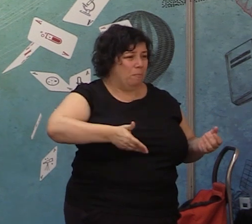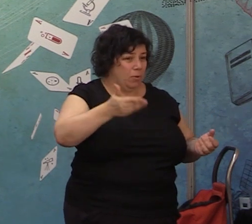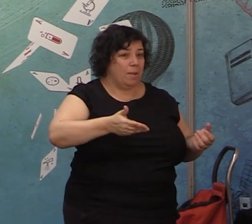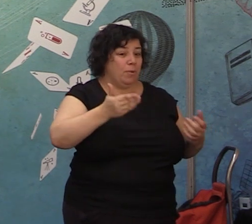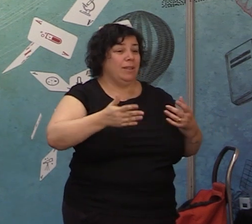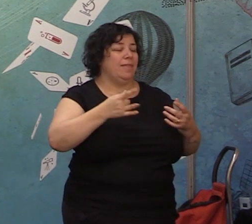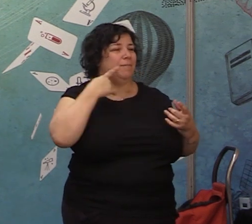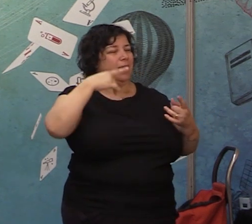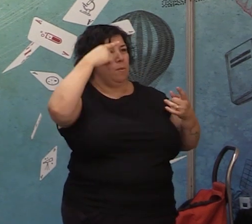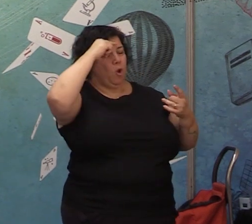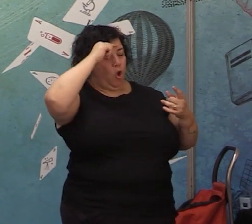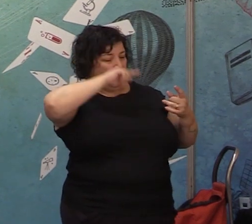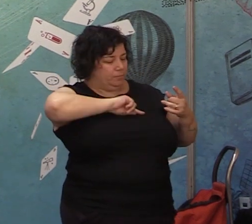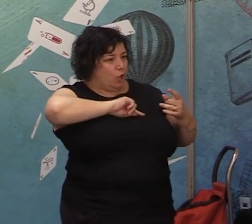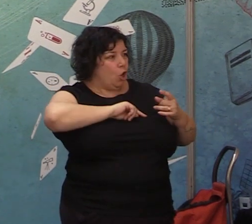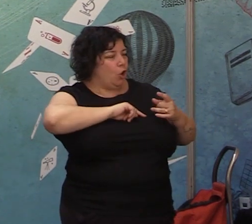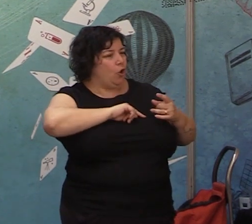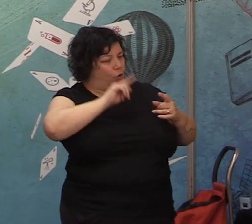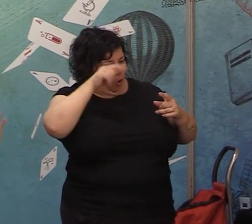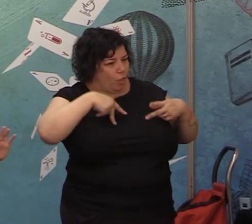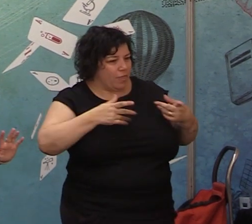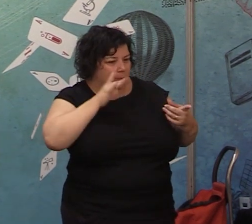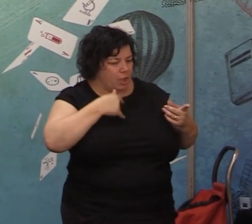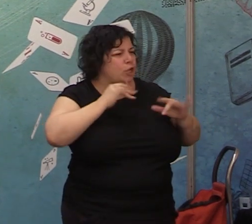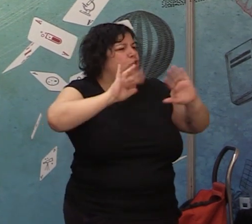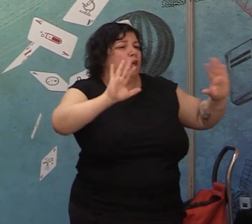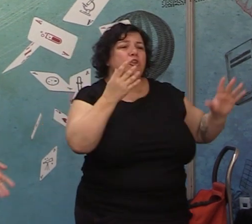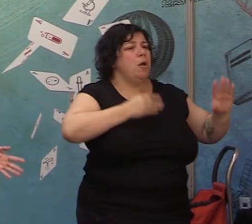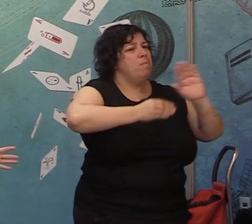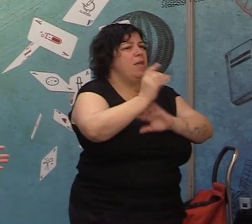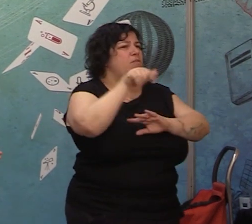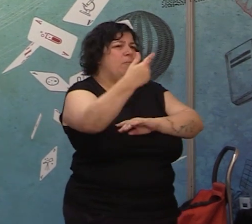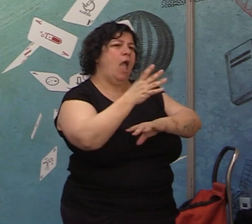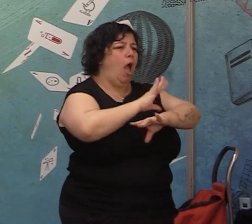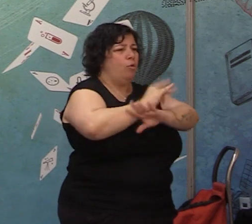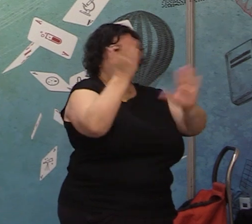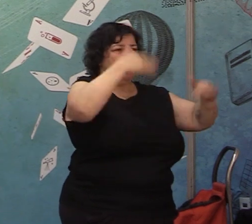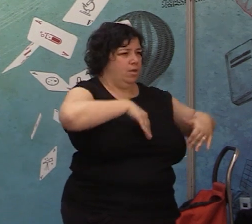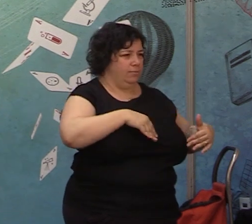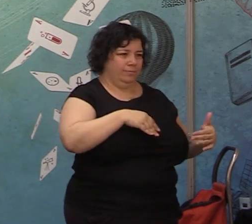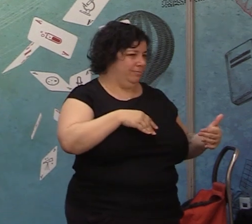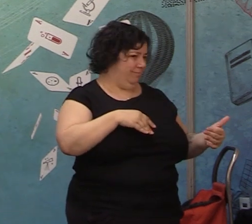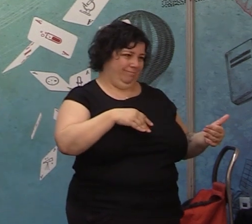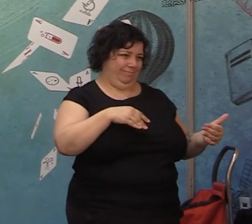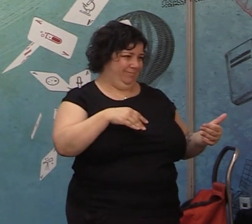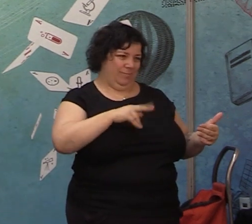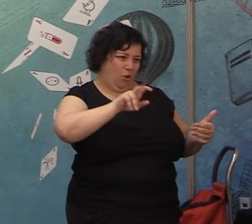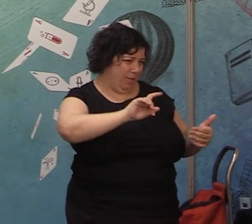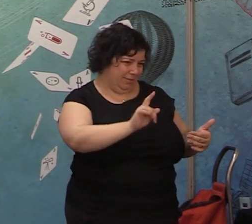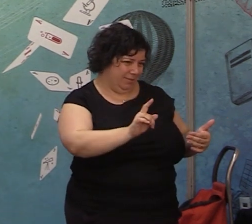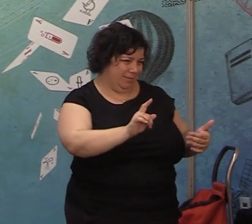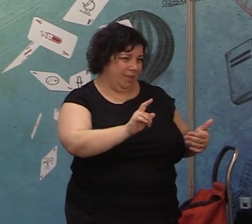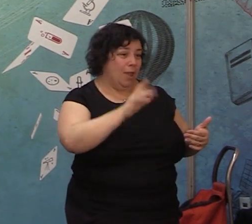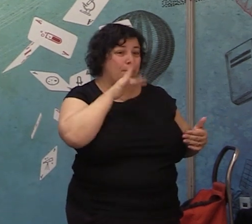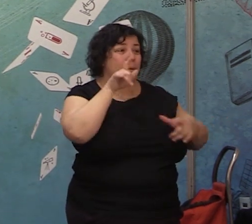que se conciencie uno de que yo que tuve diabetes gestacional, parí y ya pues ya no tuve más diabetes. Pero esto no es así.